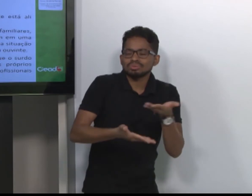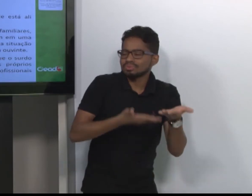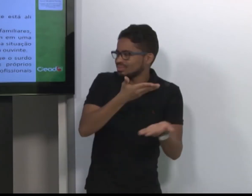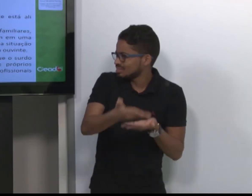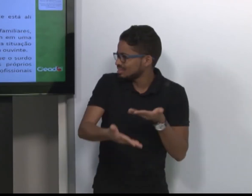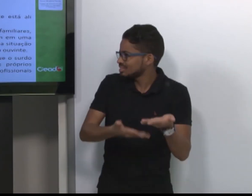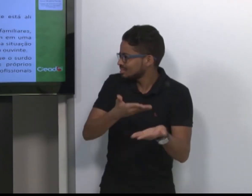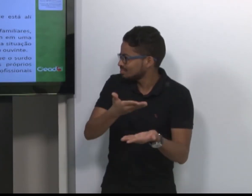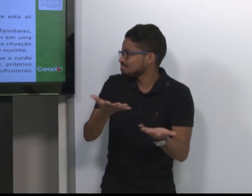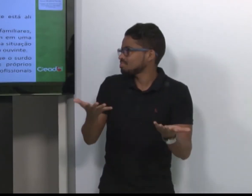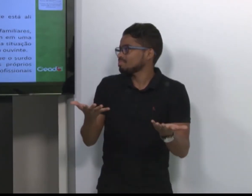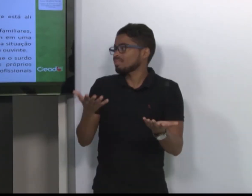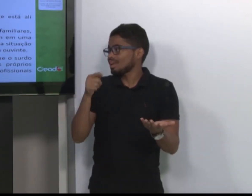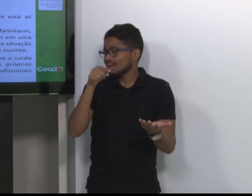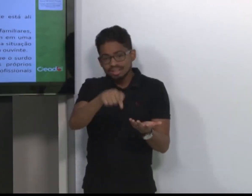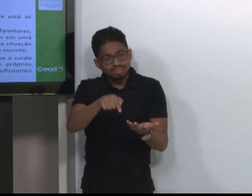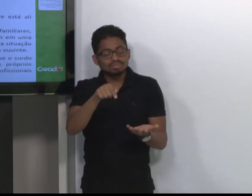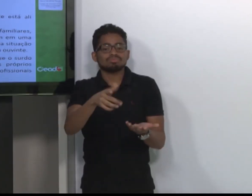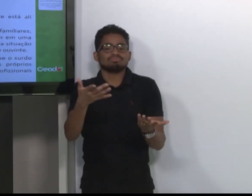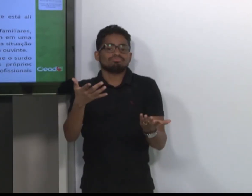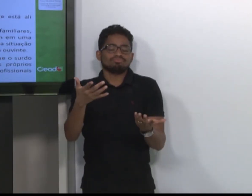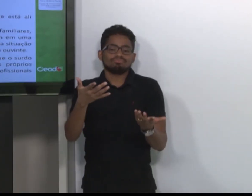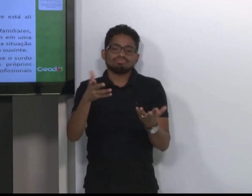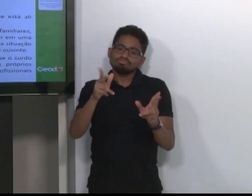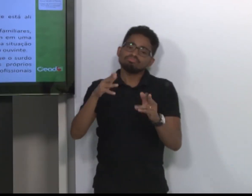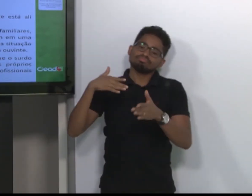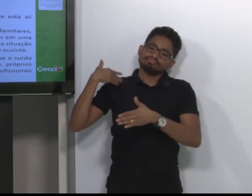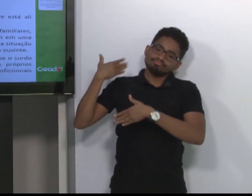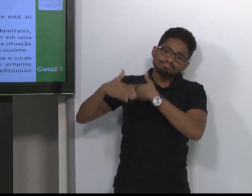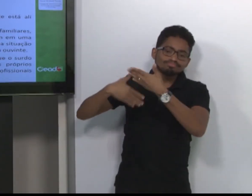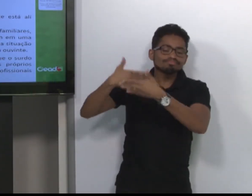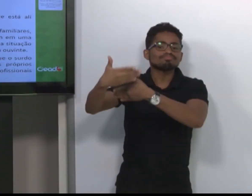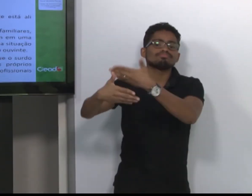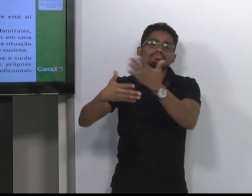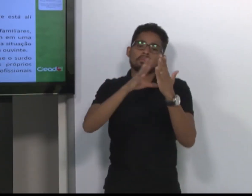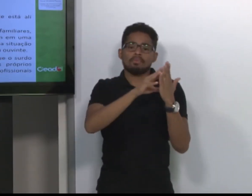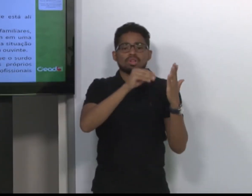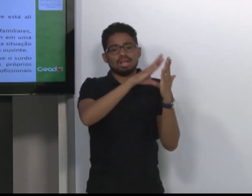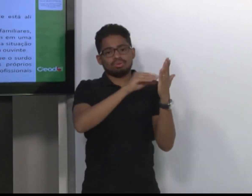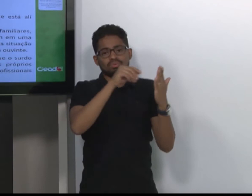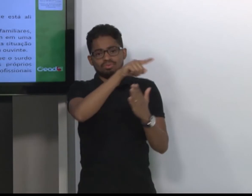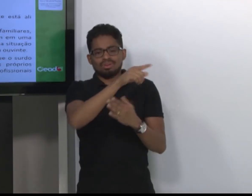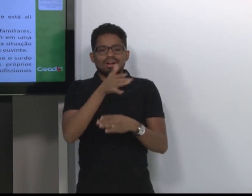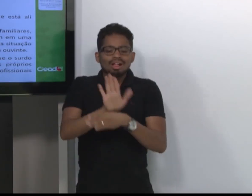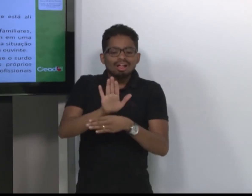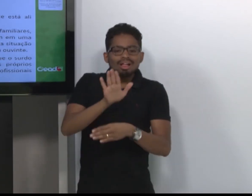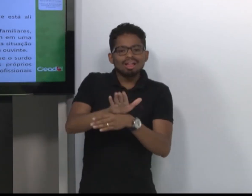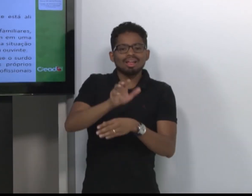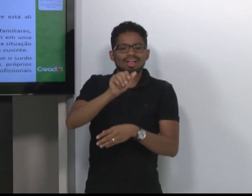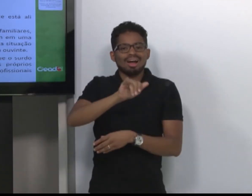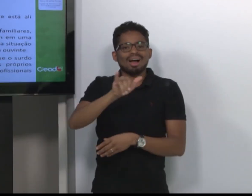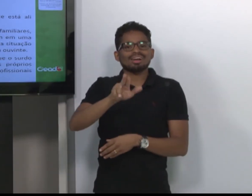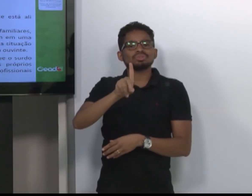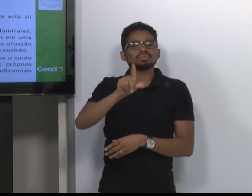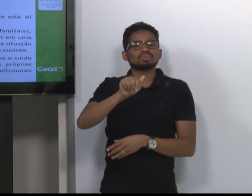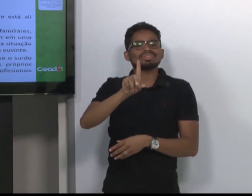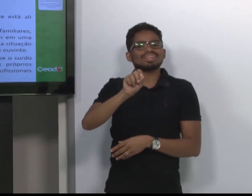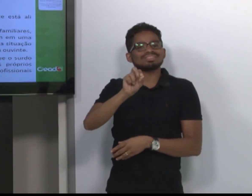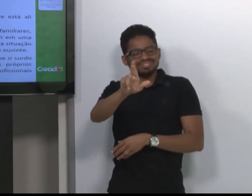ajudar, porém, não era adequado e era perigoso, porque colocava o surdo em uma